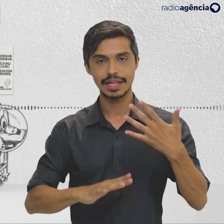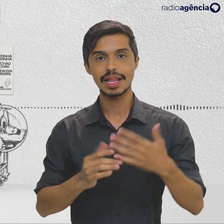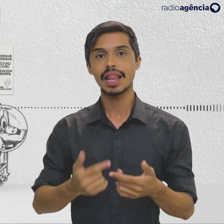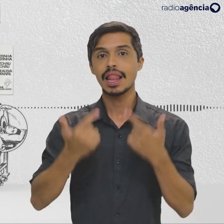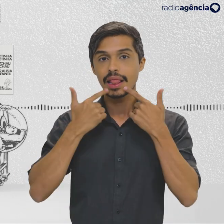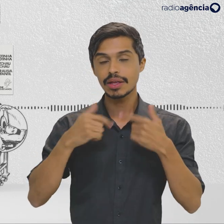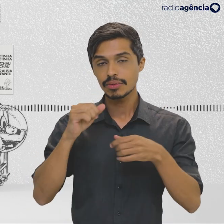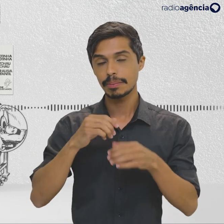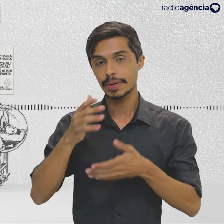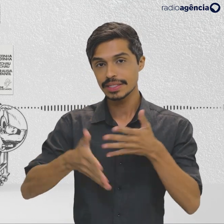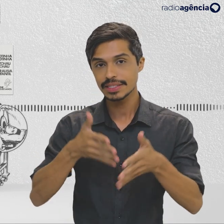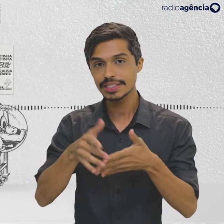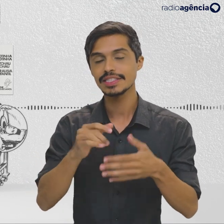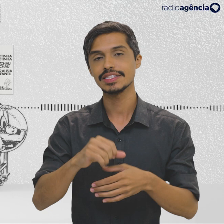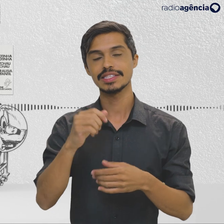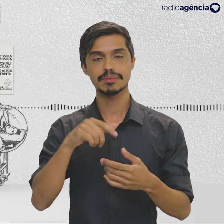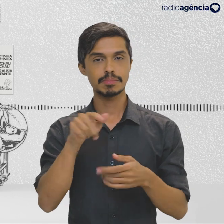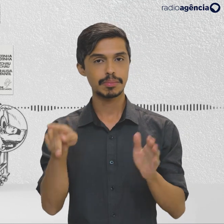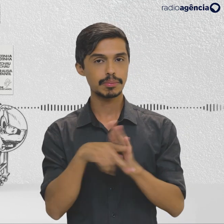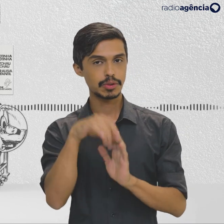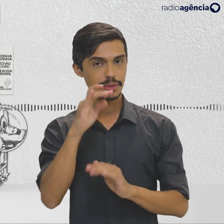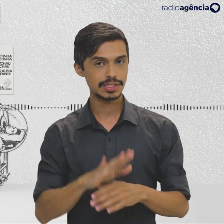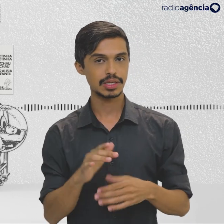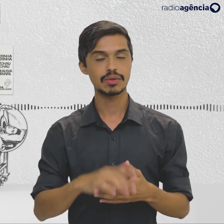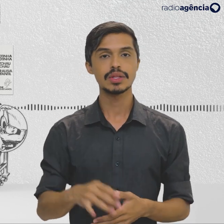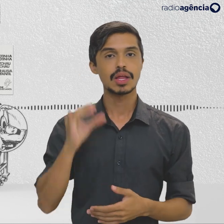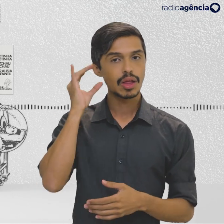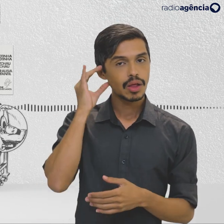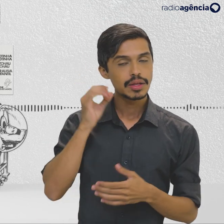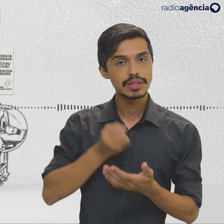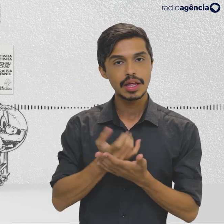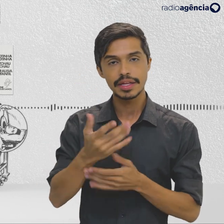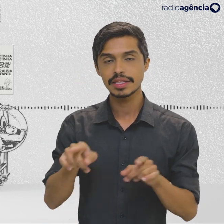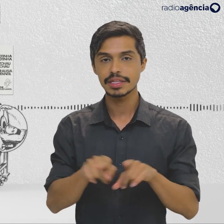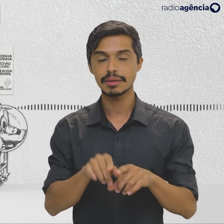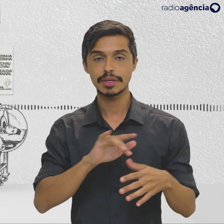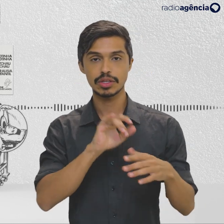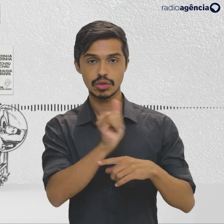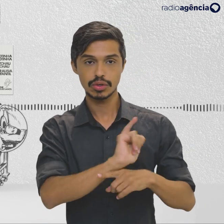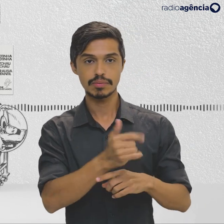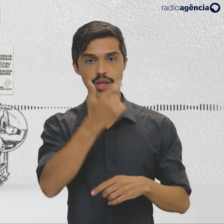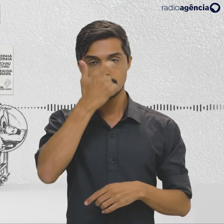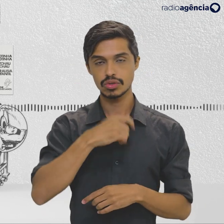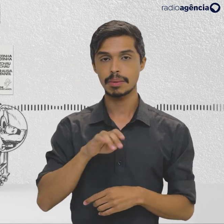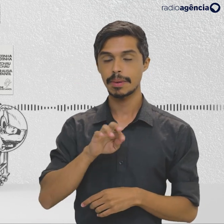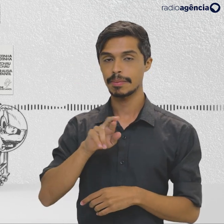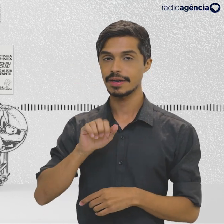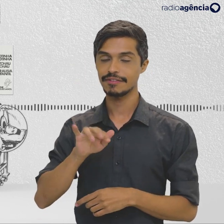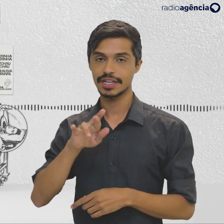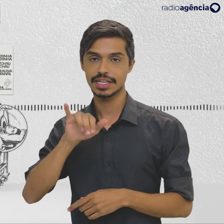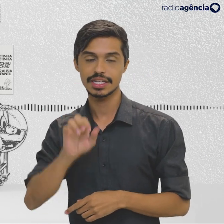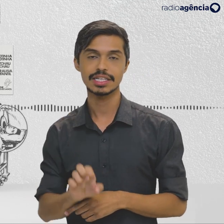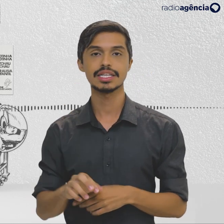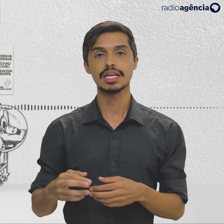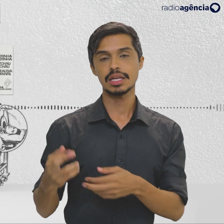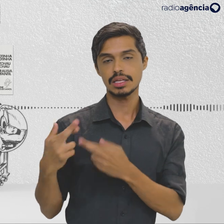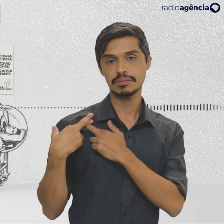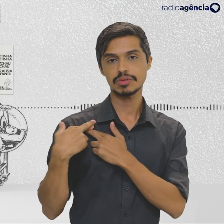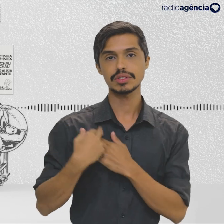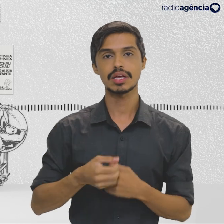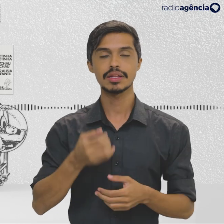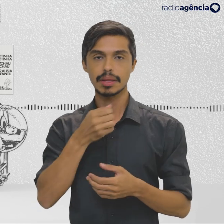língua brasileira de sinais tanto no Spotify como no YouTube eu sou a Tamara Freire responsável pela ideia original